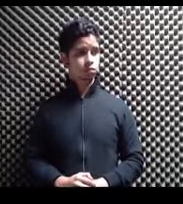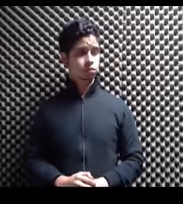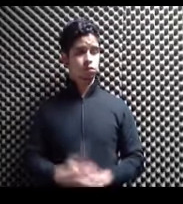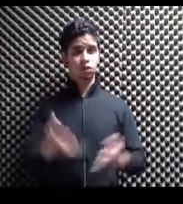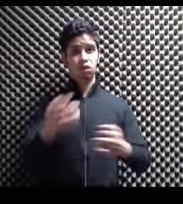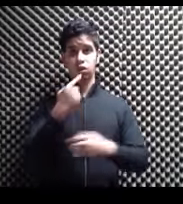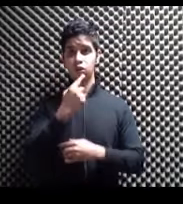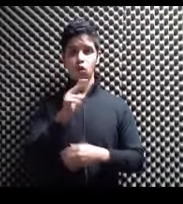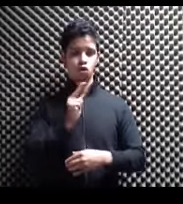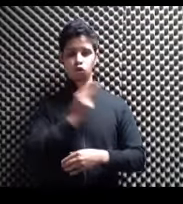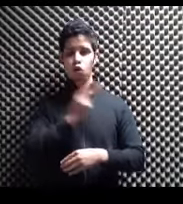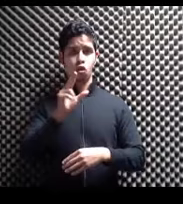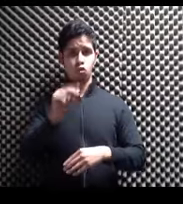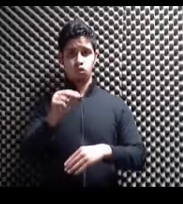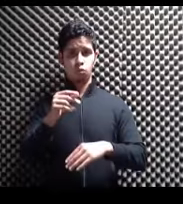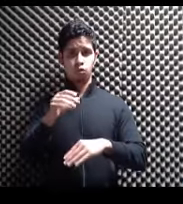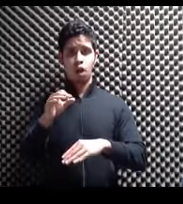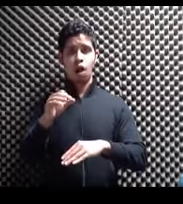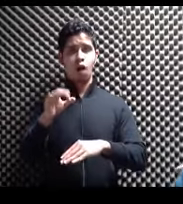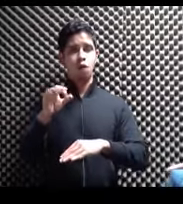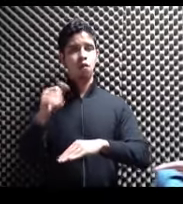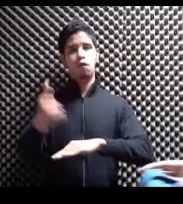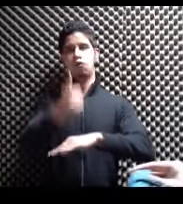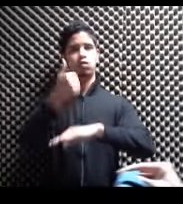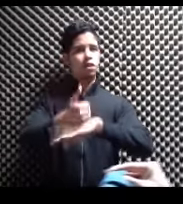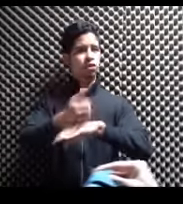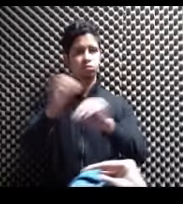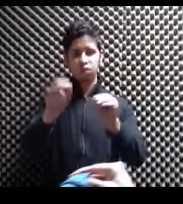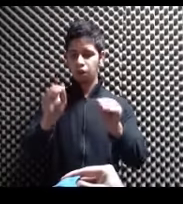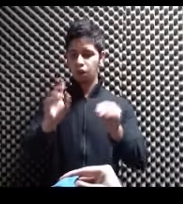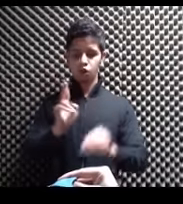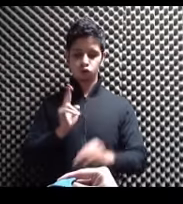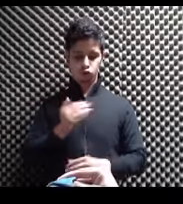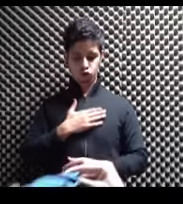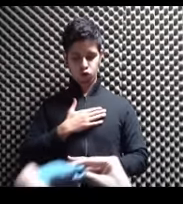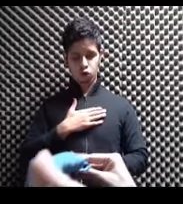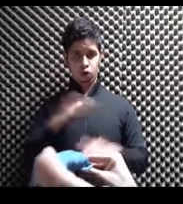fundación. Yo hago esto independientemente. Sale de mi bolsillo.